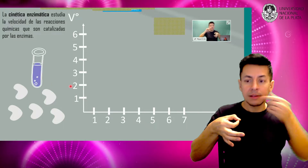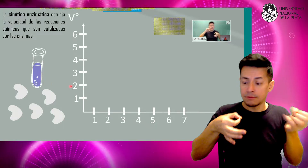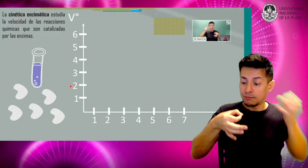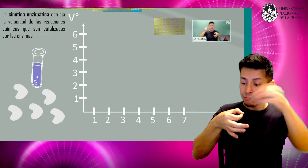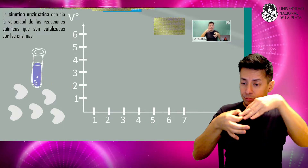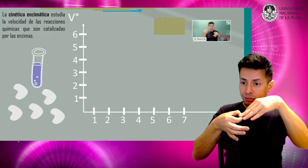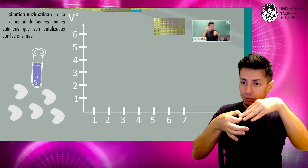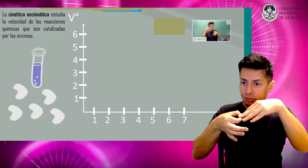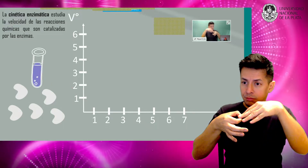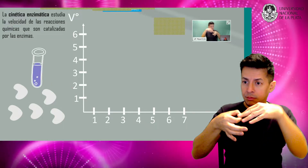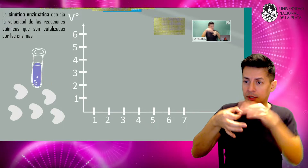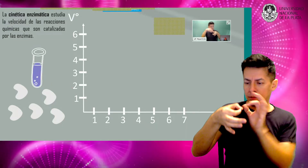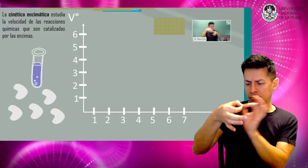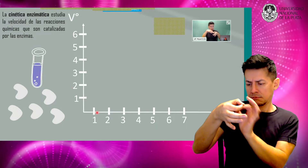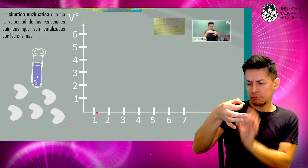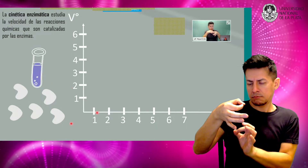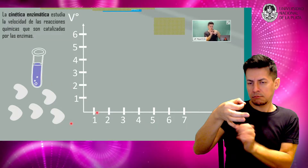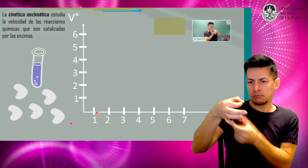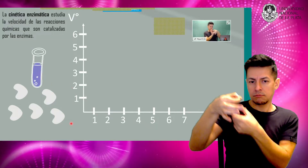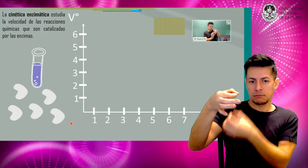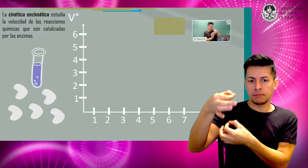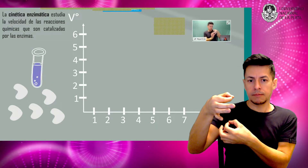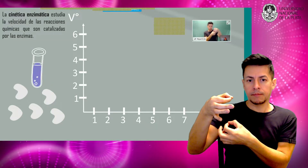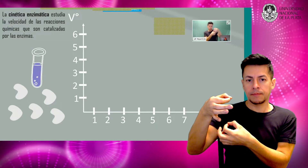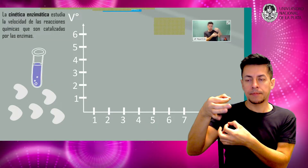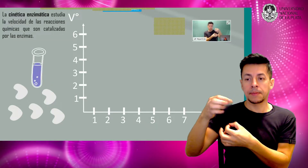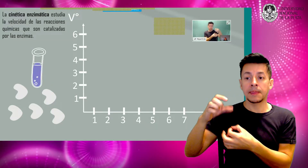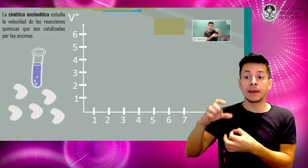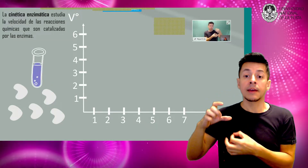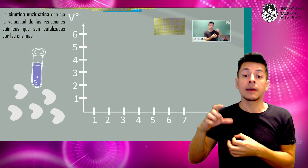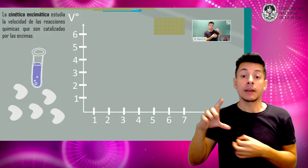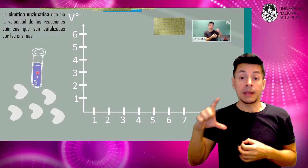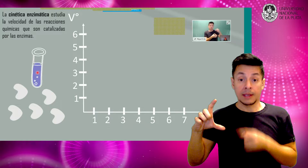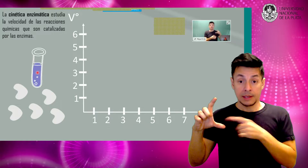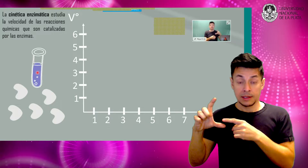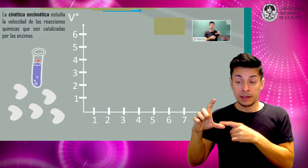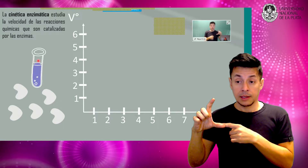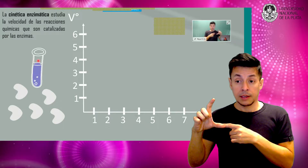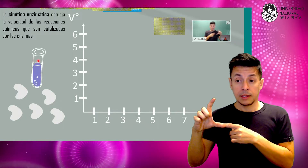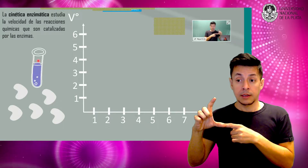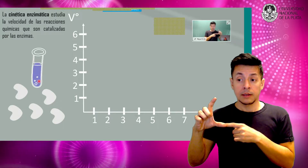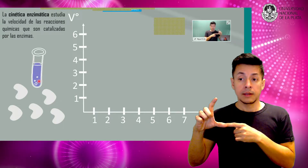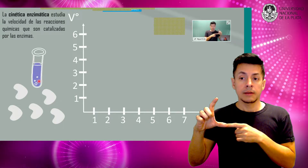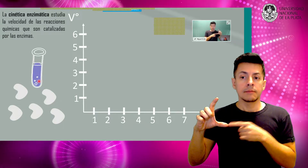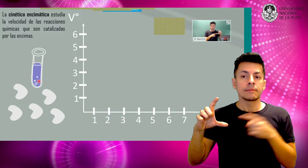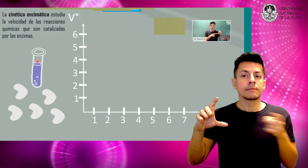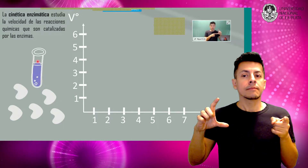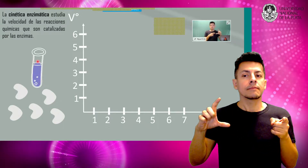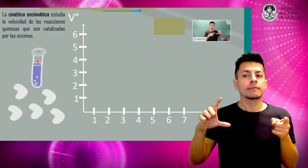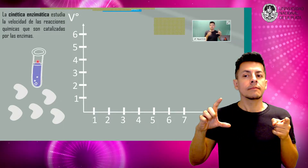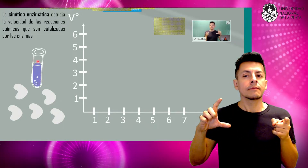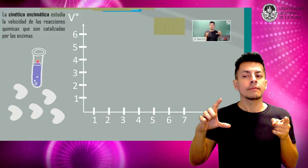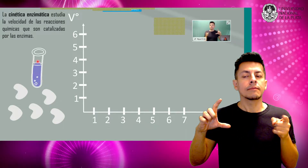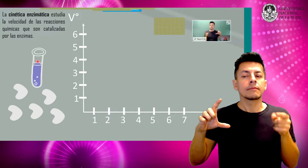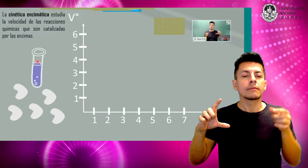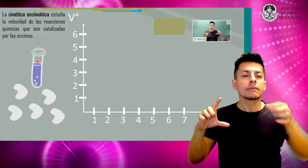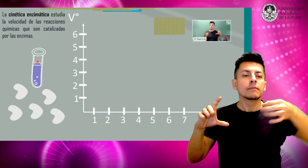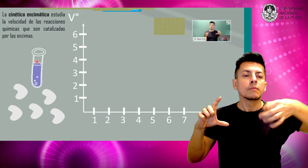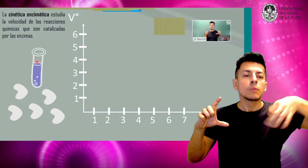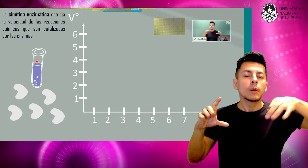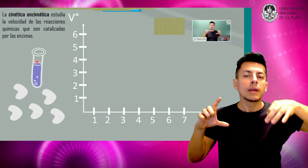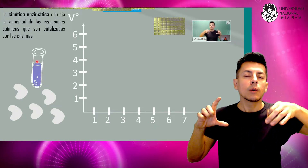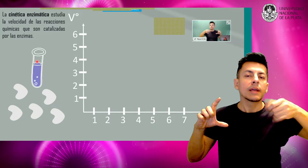y lo que vamos a ir haciendo es ir agregando diferentes cantidades de moléculas de